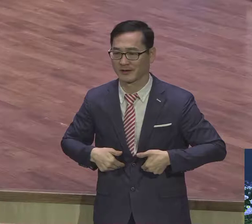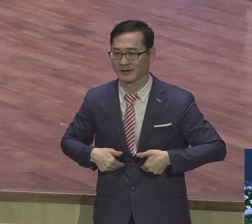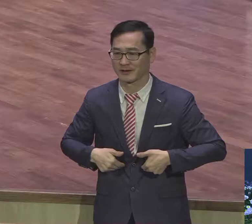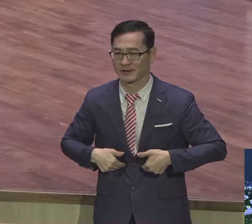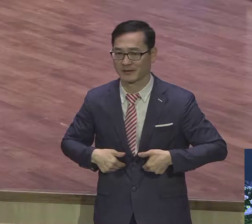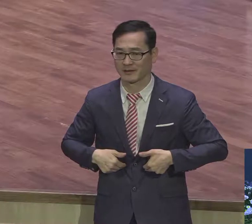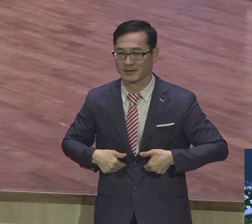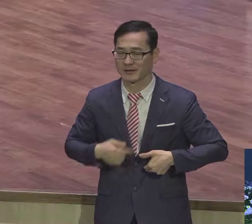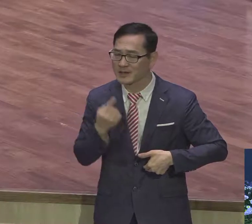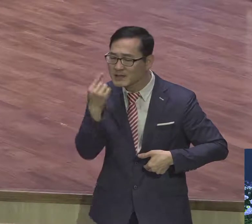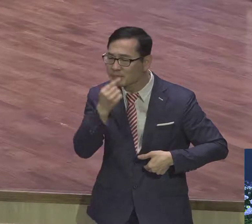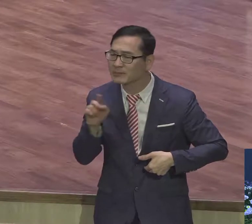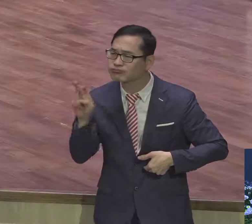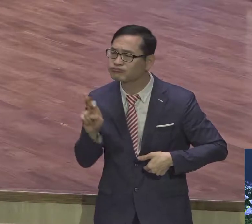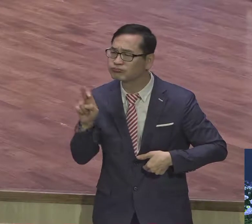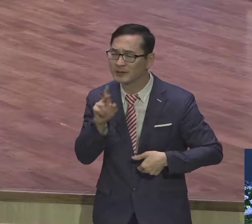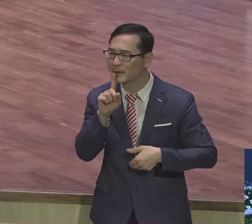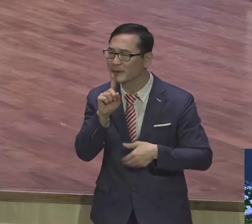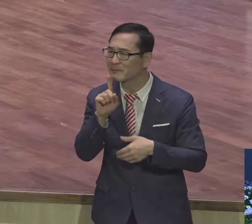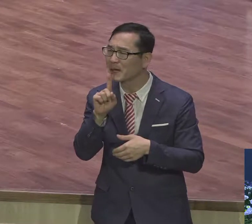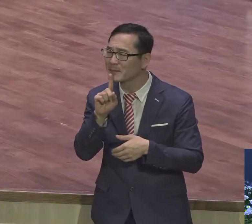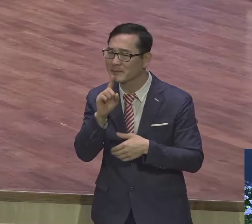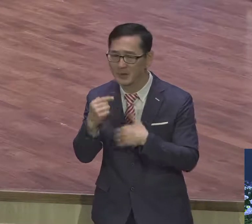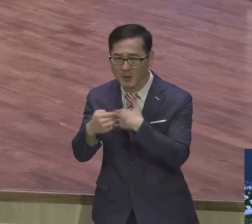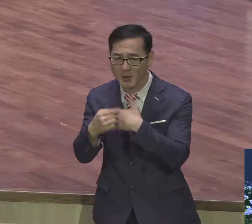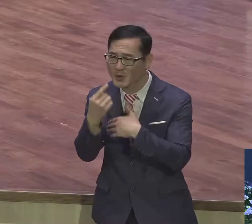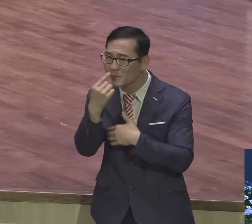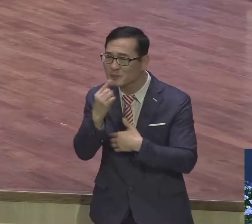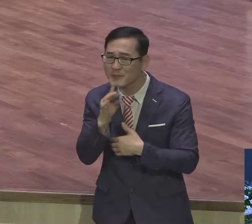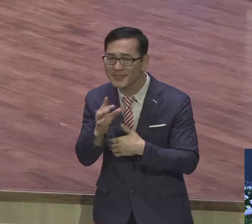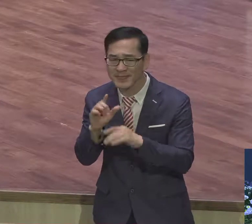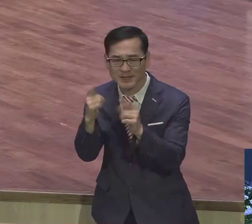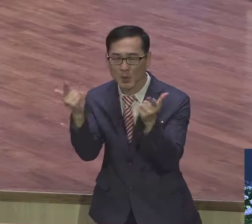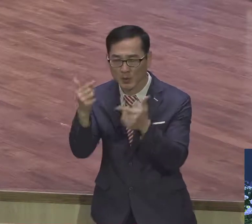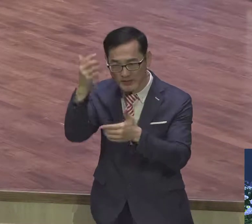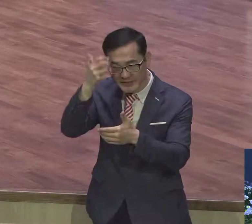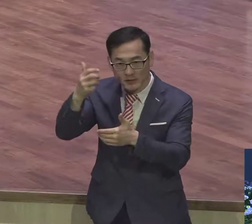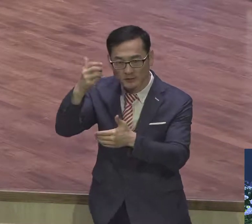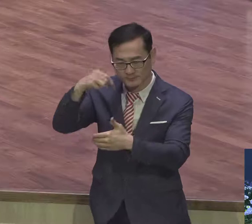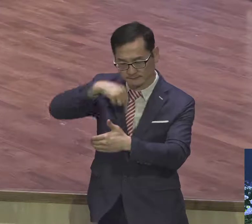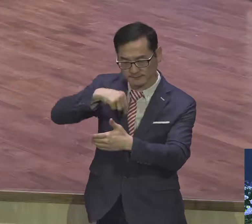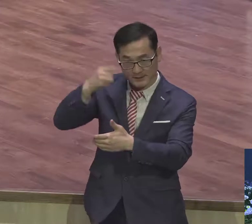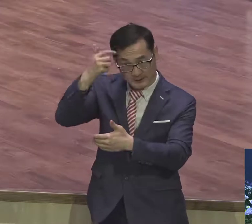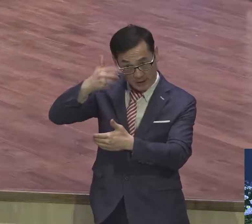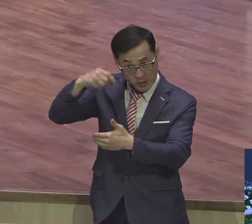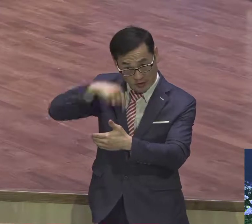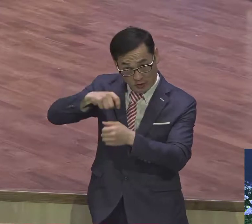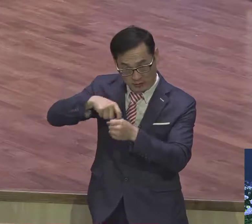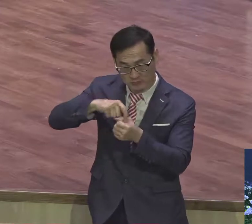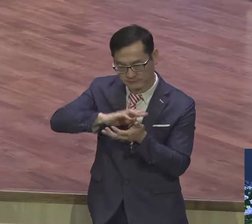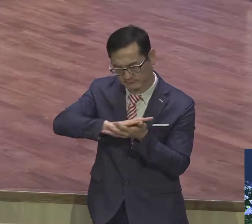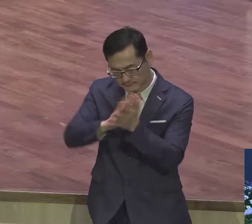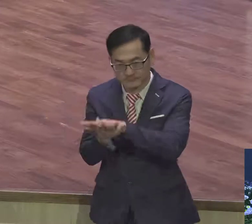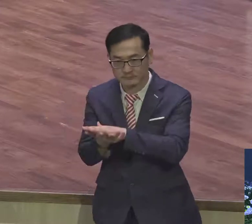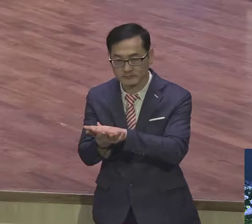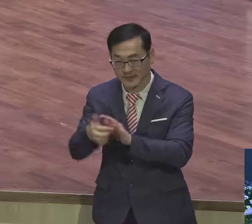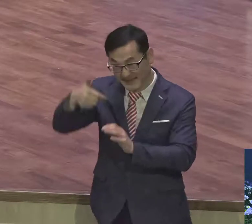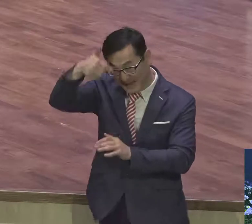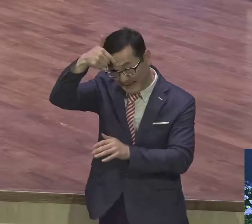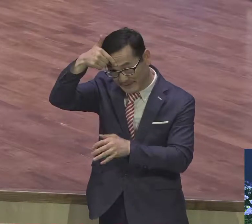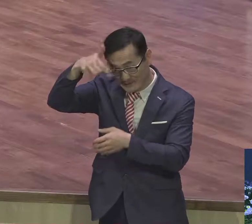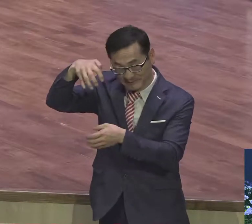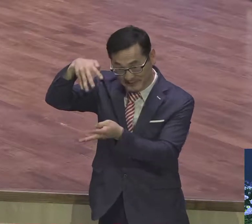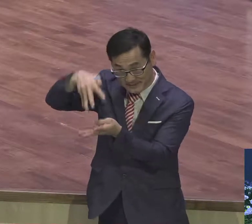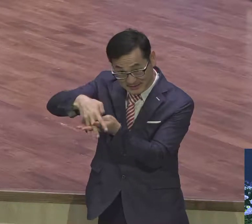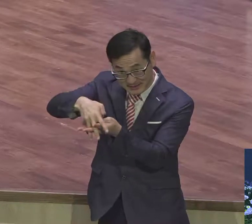237이 아니라 영적 위기의식을 가지고 우리가 크게 갱신해서 예털을 벗고 새로운